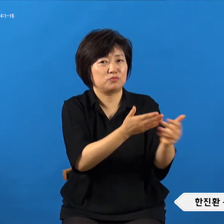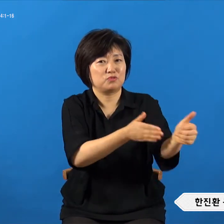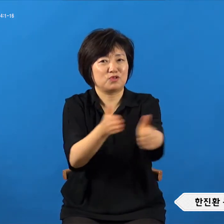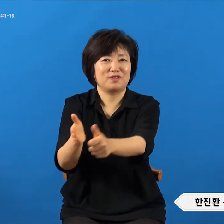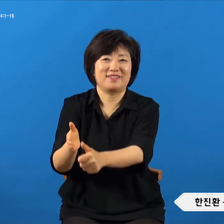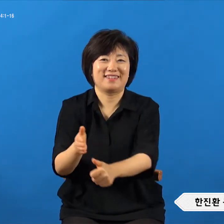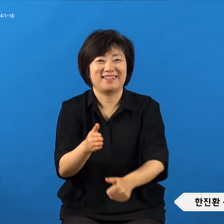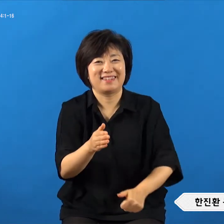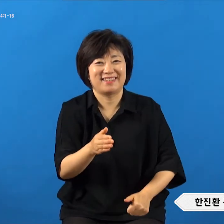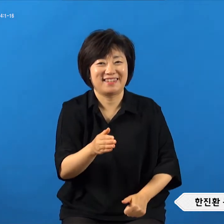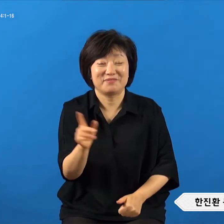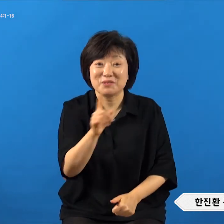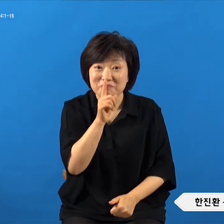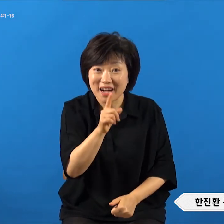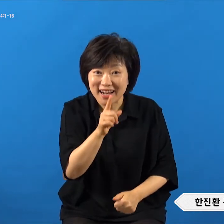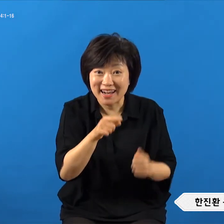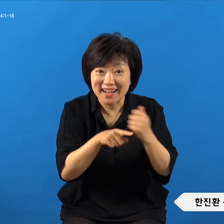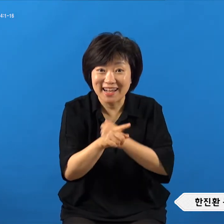무슨 말인지 아시겠죠?